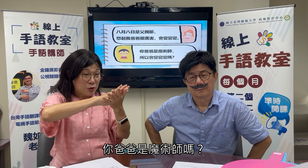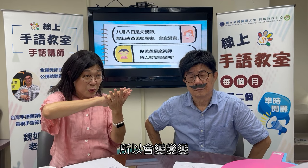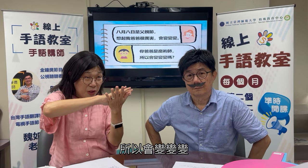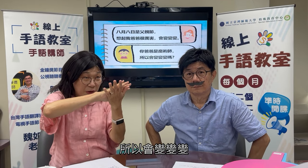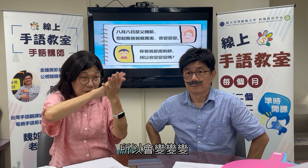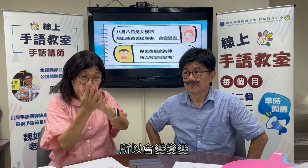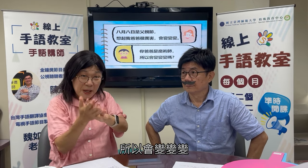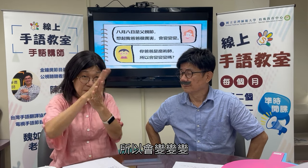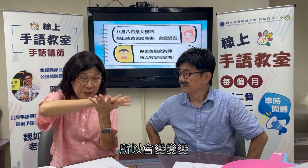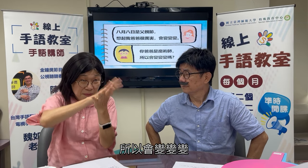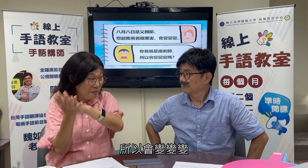以会变变变。